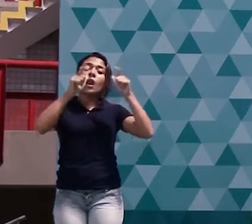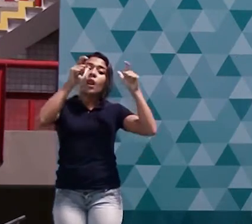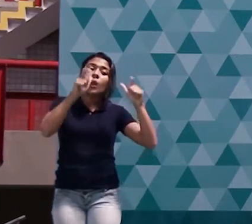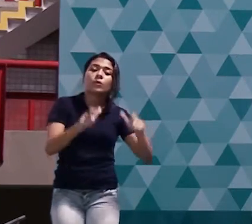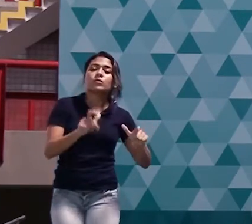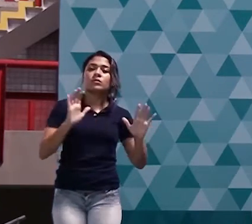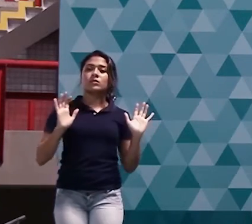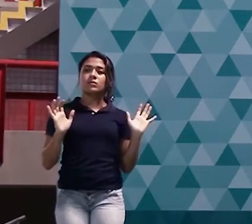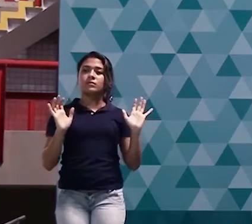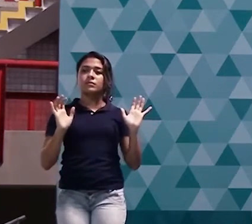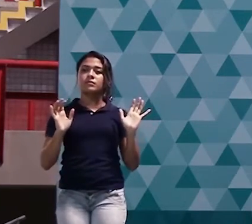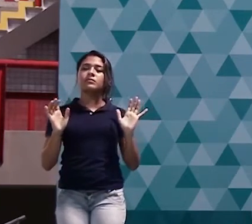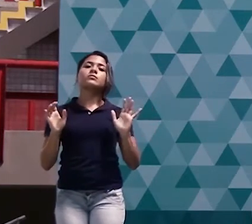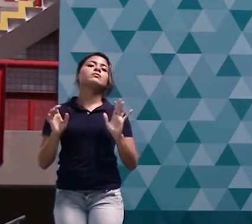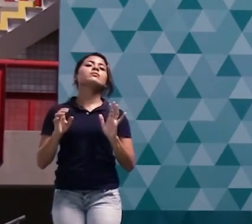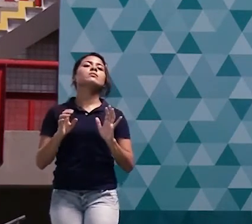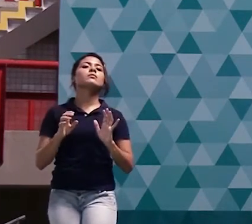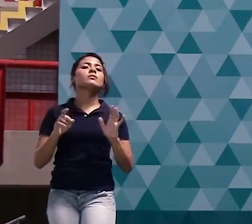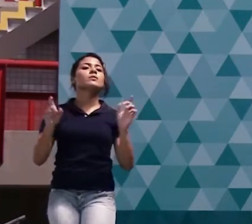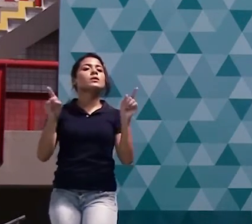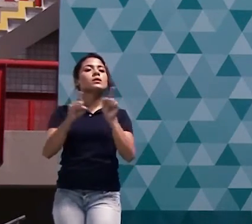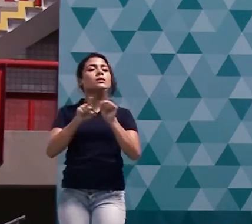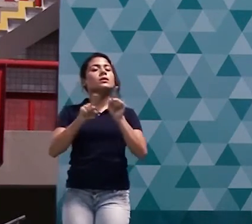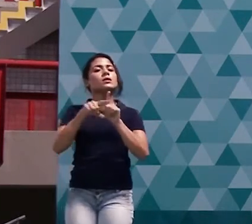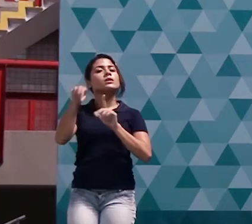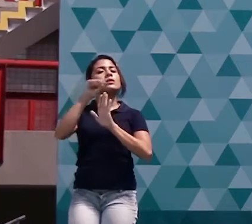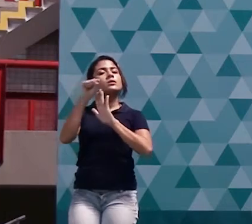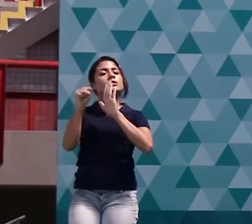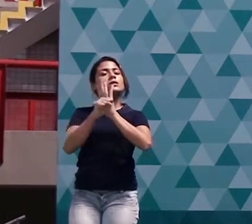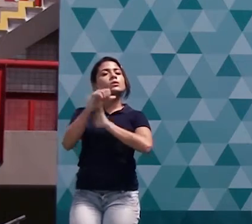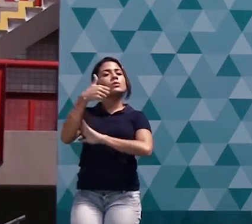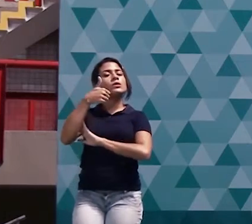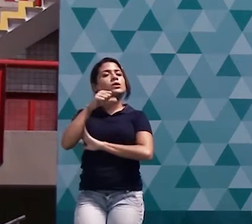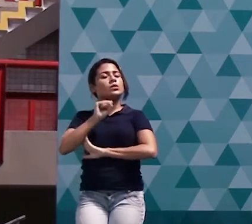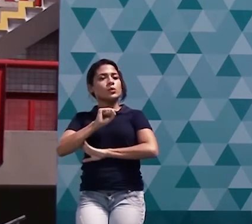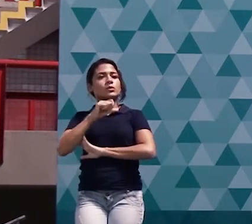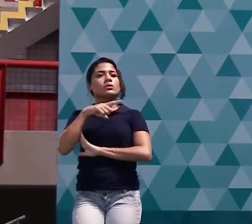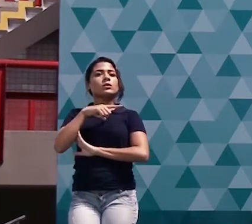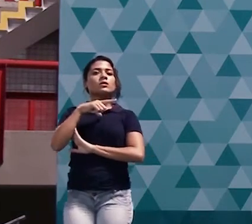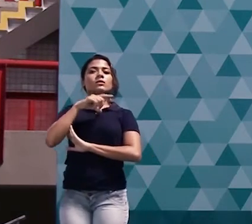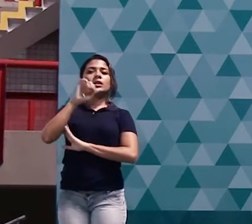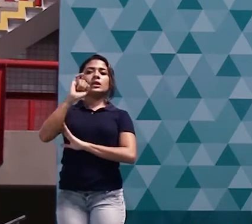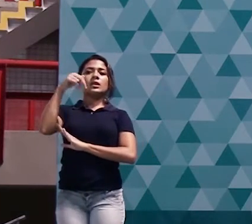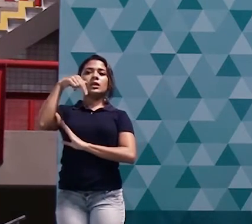outro contexto. Como já vai ser no final do século XVIII, em Confidência Mineira,